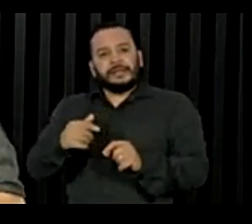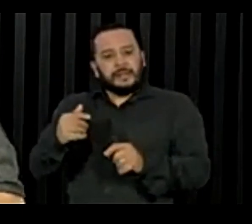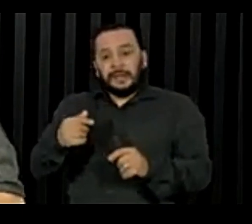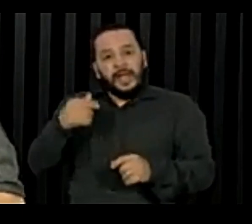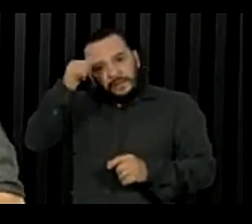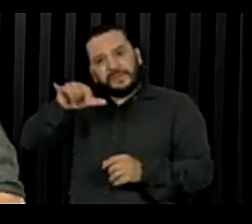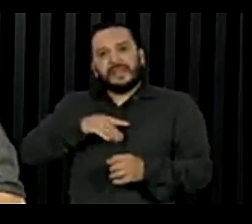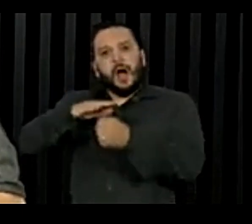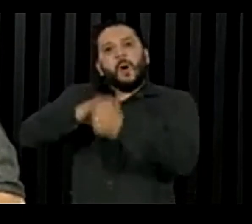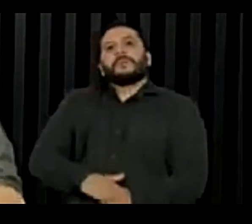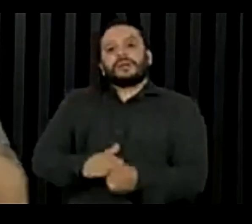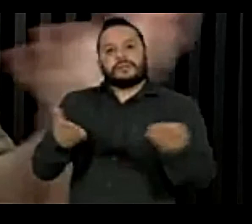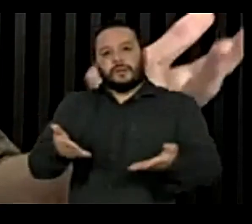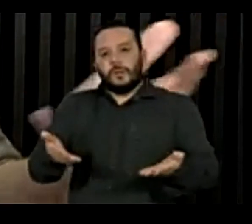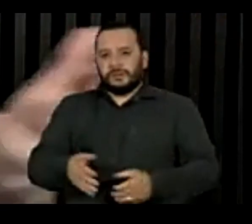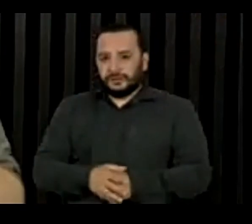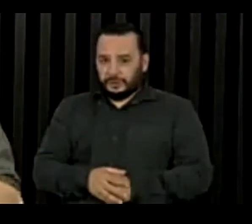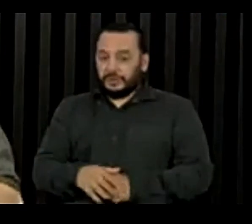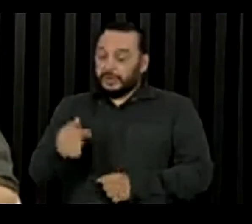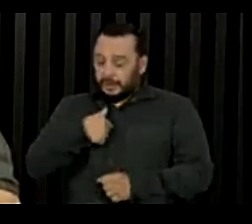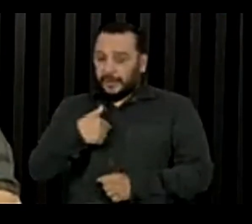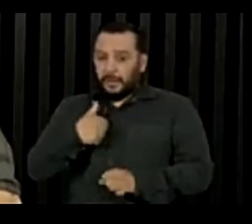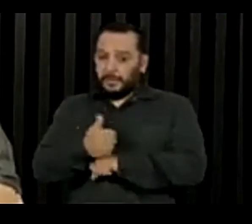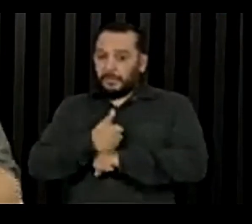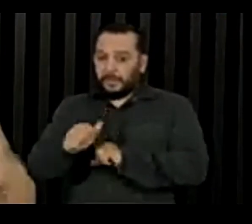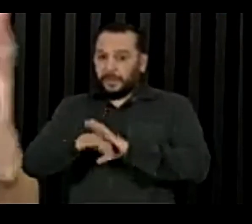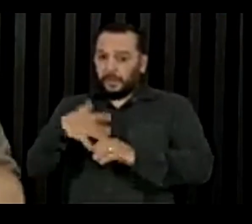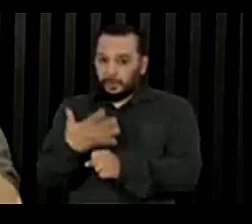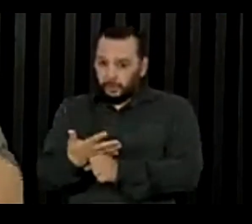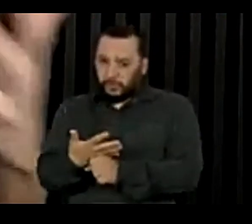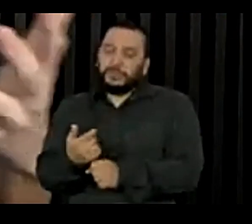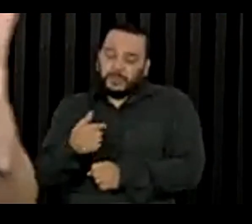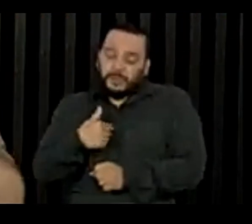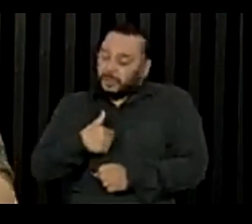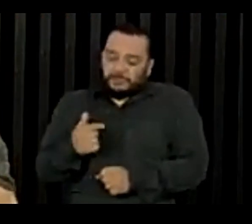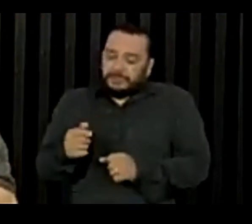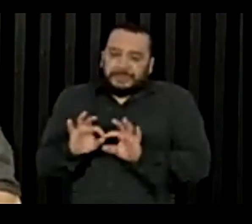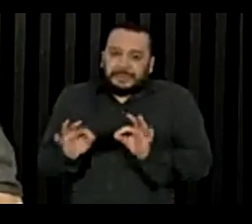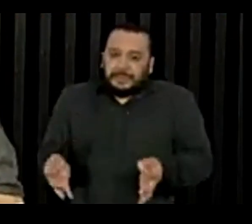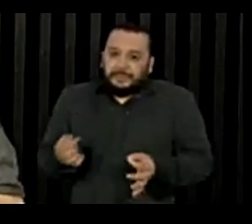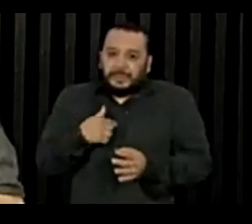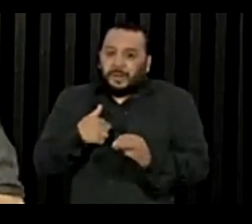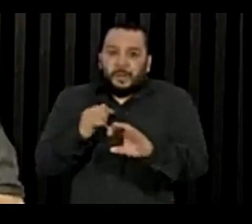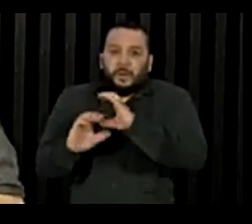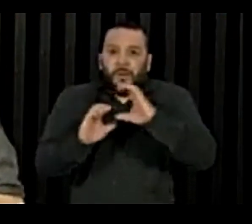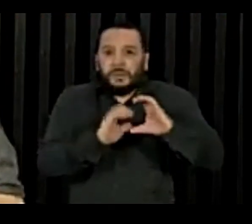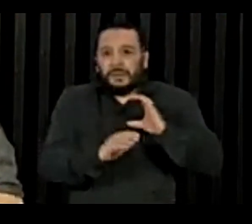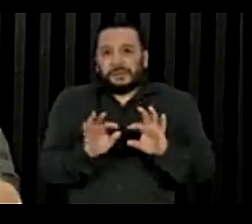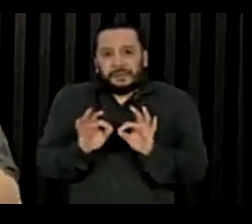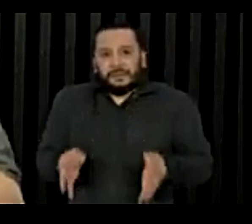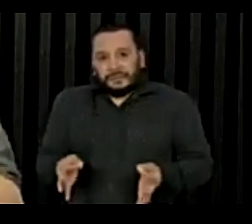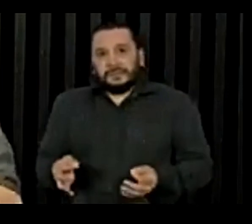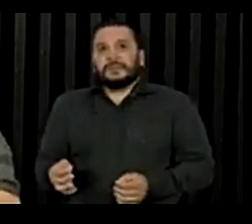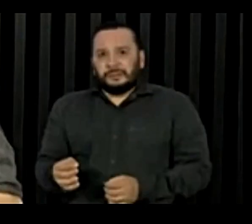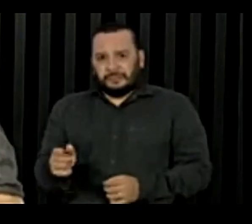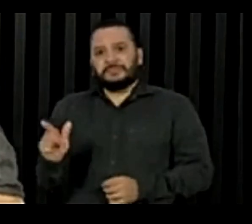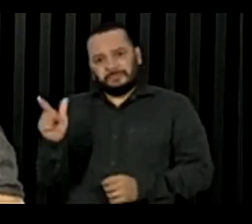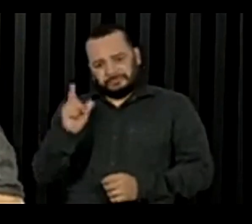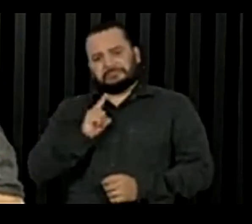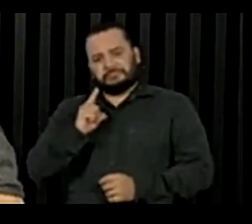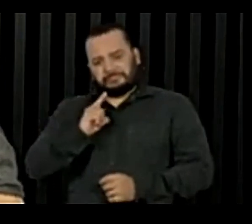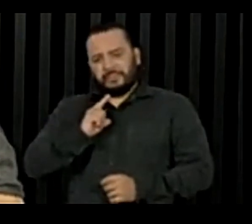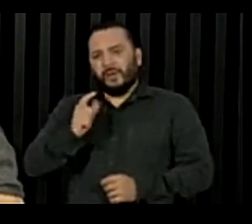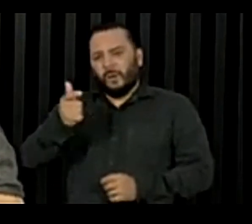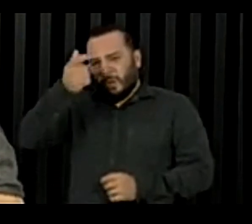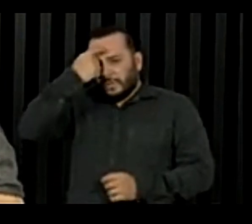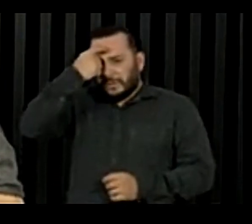hoje. É claro que eu sou apenas um influenciador, eu sou apenas um youtuber, eu sou só um comunicador e, embora tenha noção da